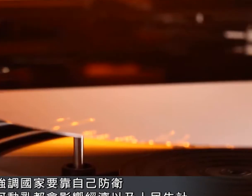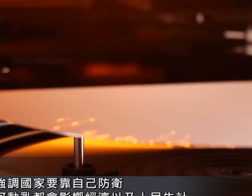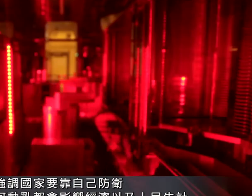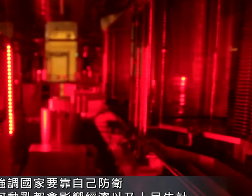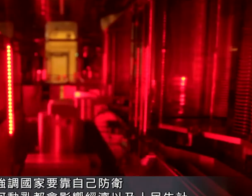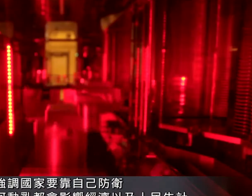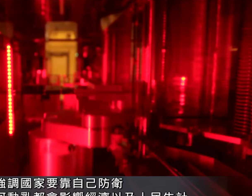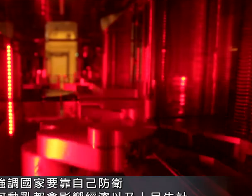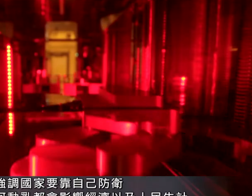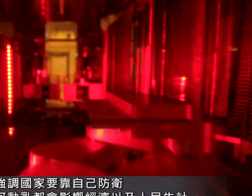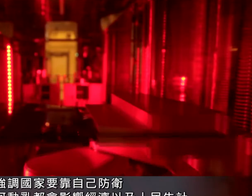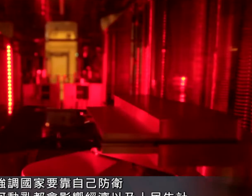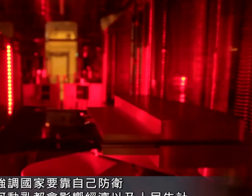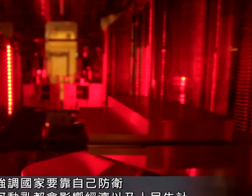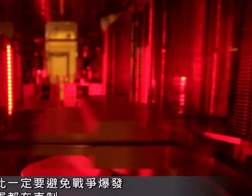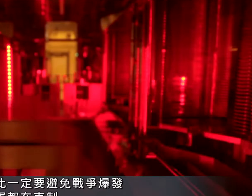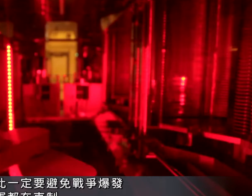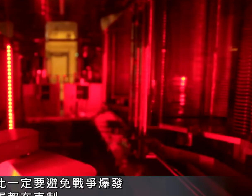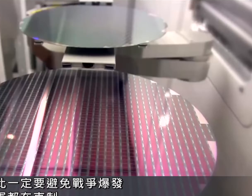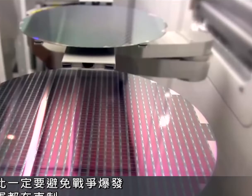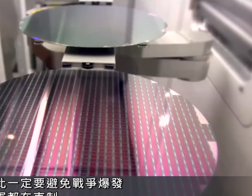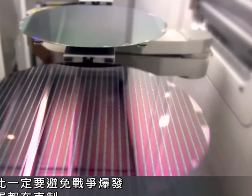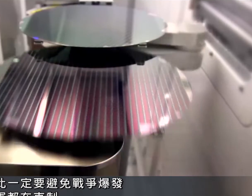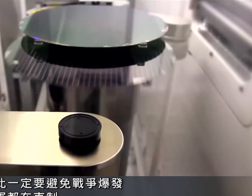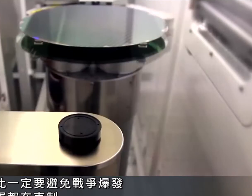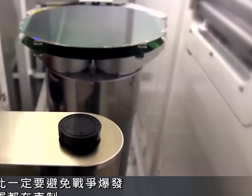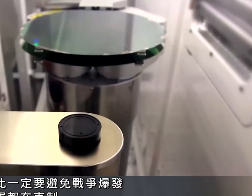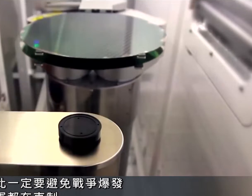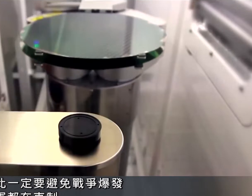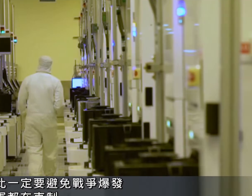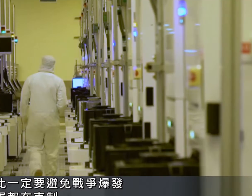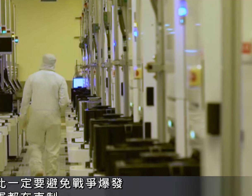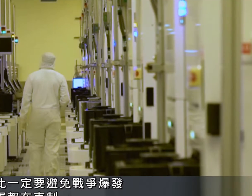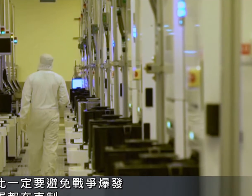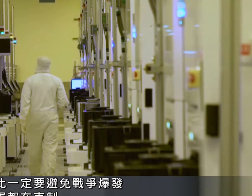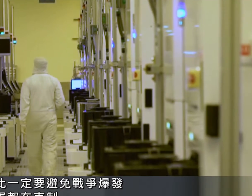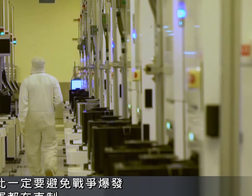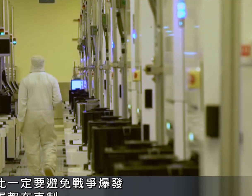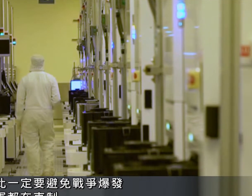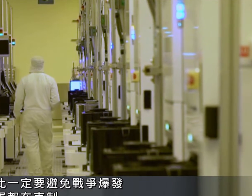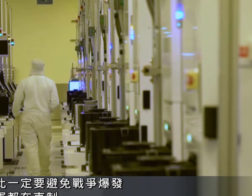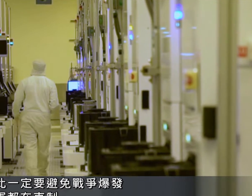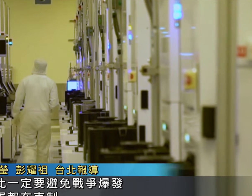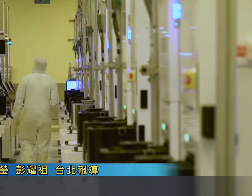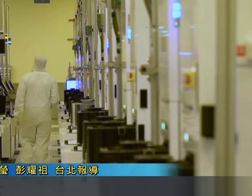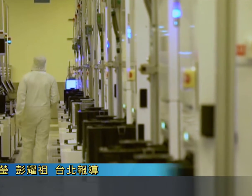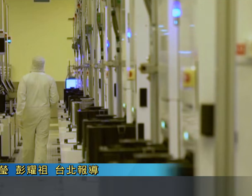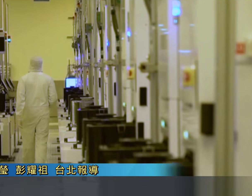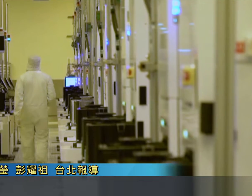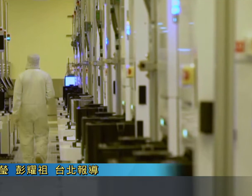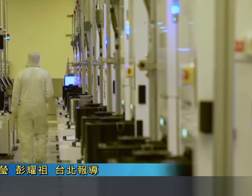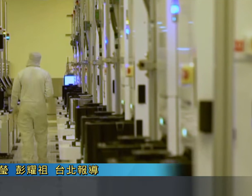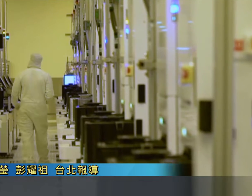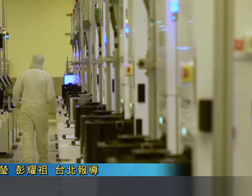响经济以及人民生计，因此一定要避免战争爆发，国军都在克制。记者韩英彭耀祖台北报道。